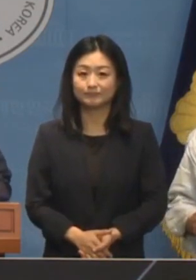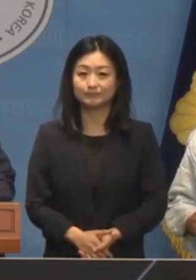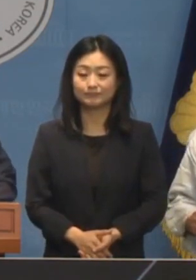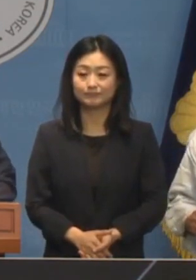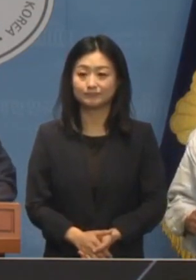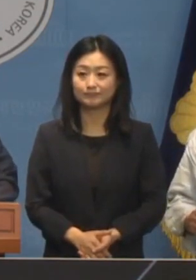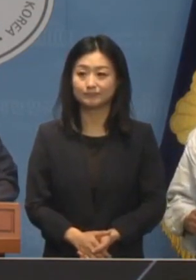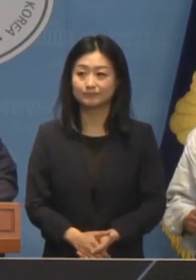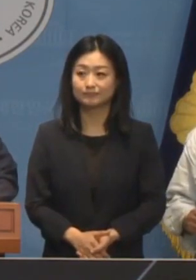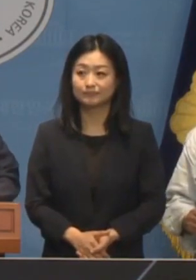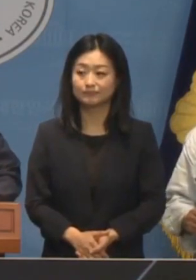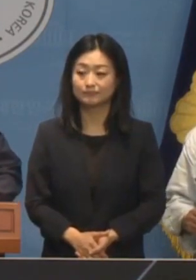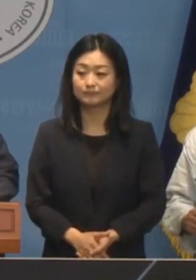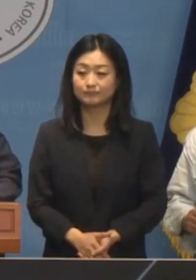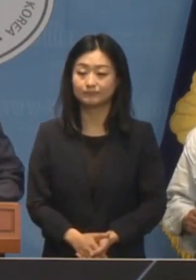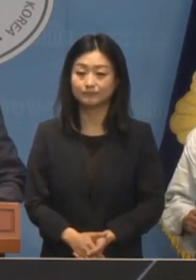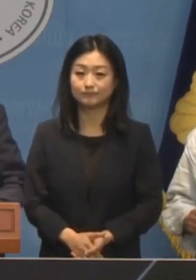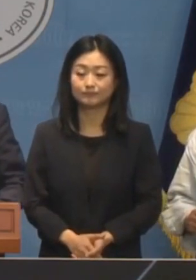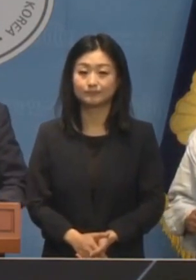예,